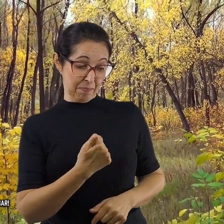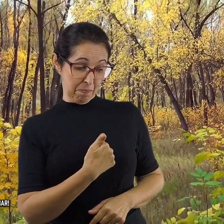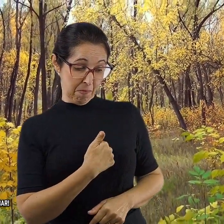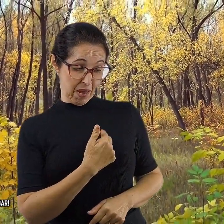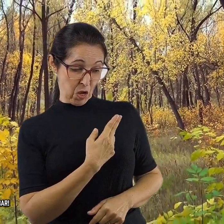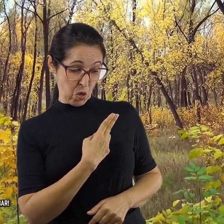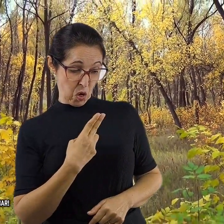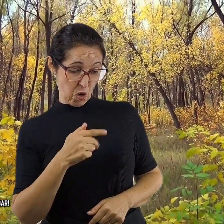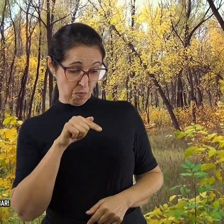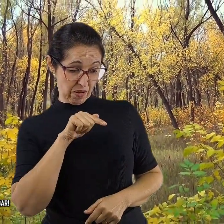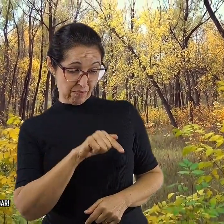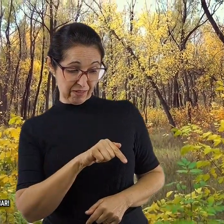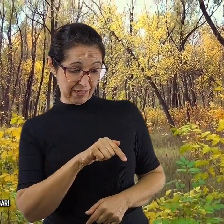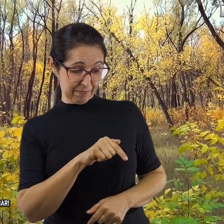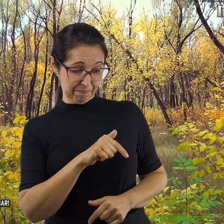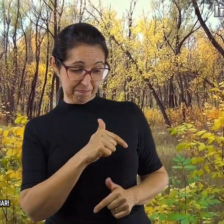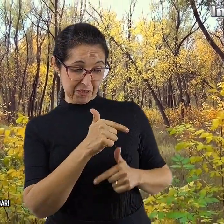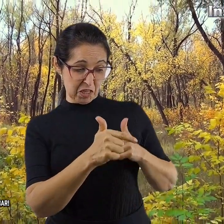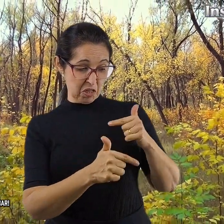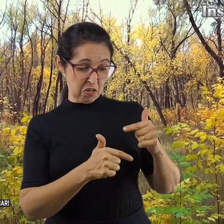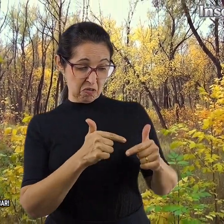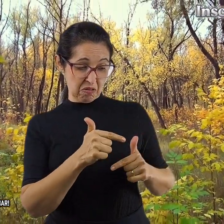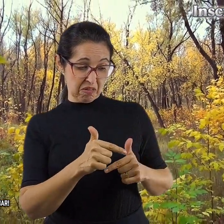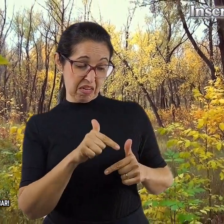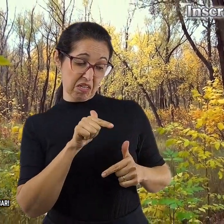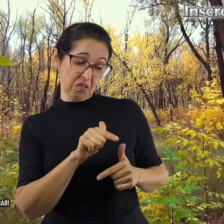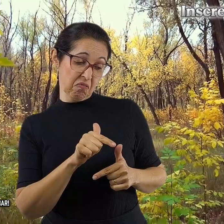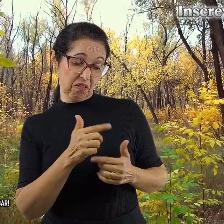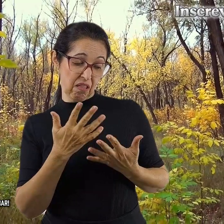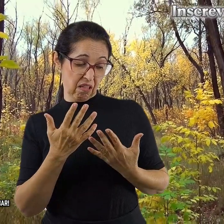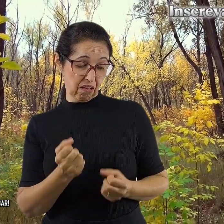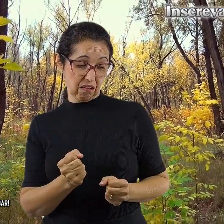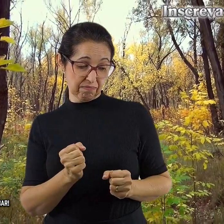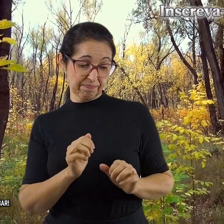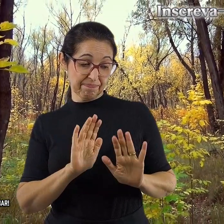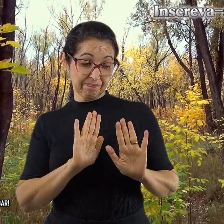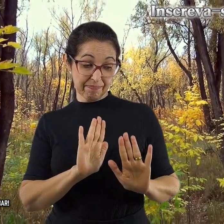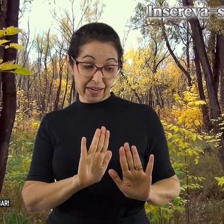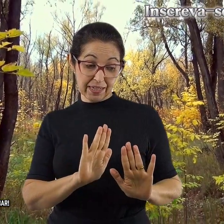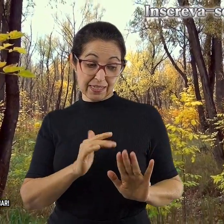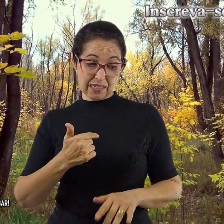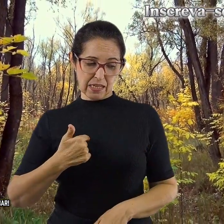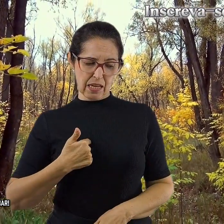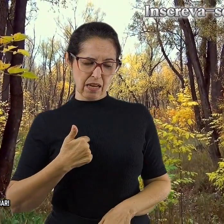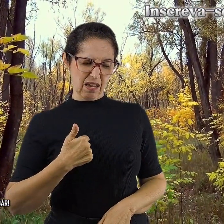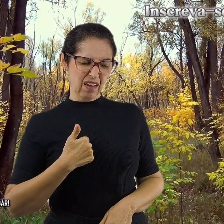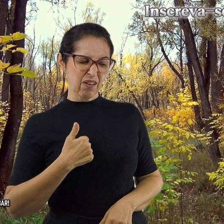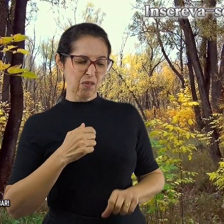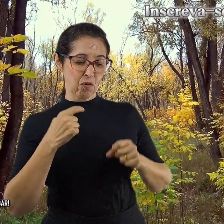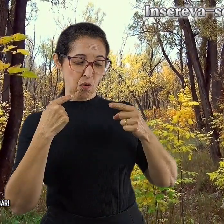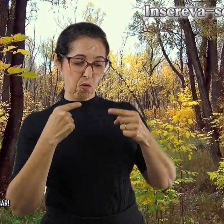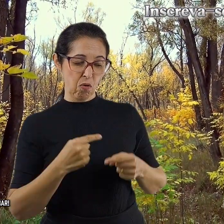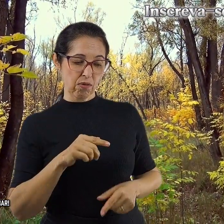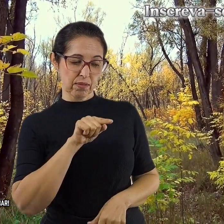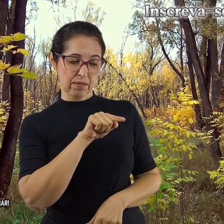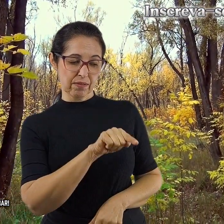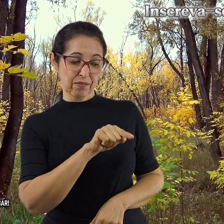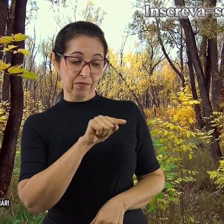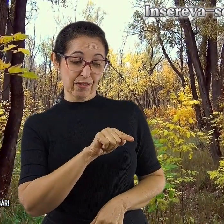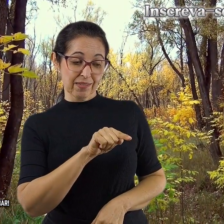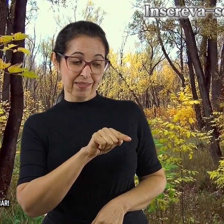nome, e não te cansaste. Tenho, porém, contra ti